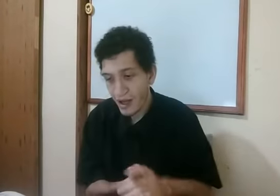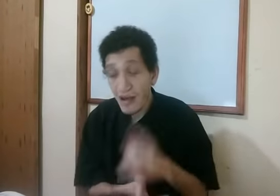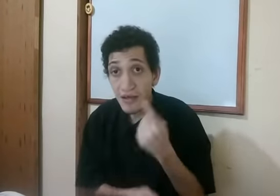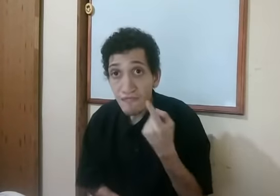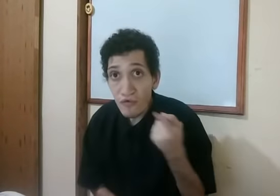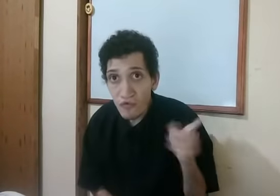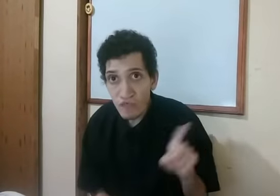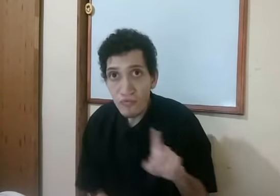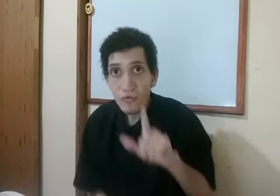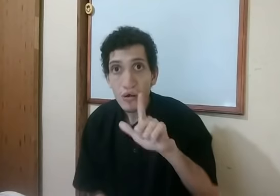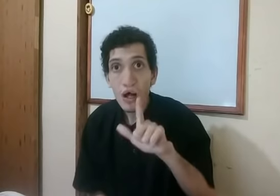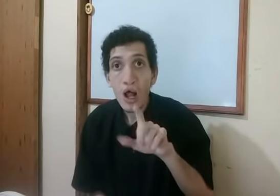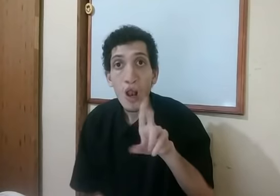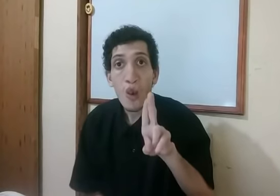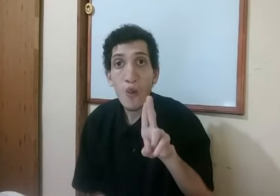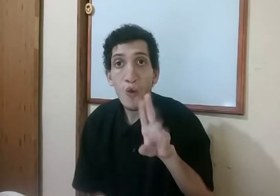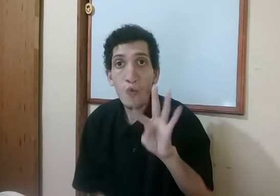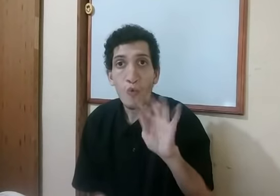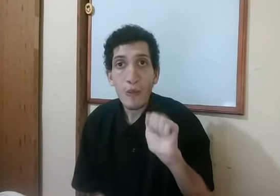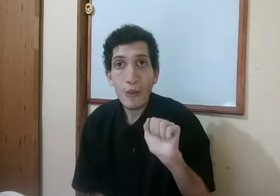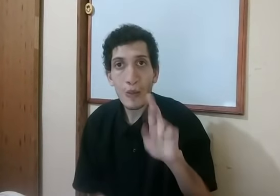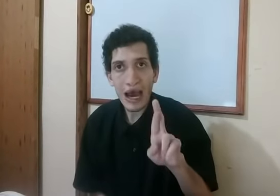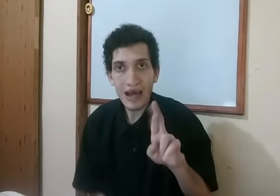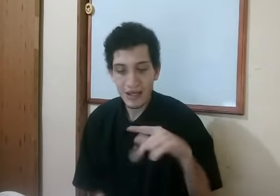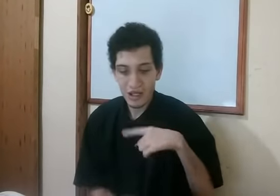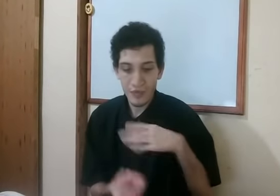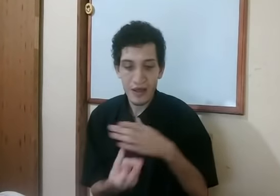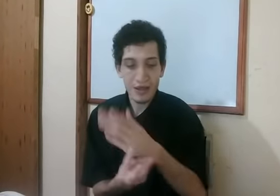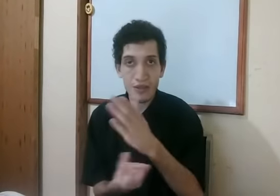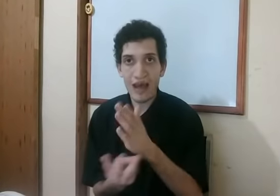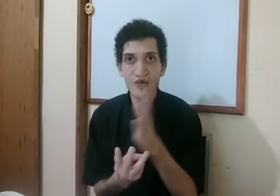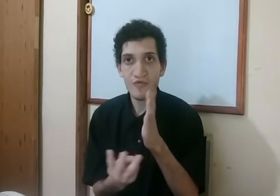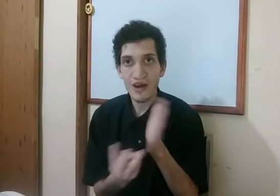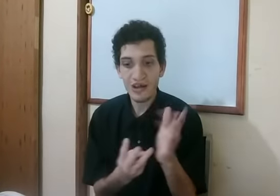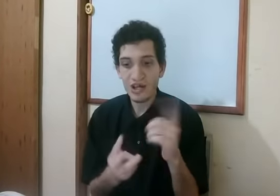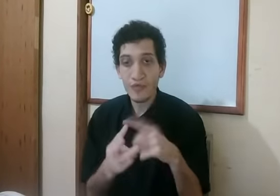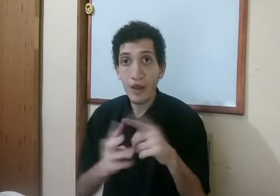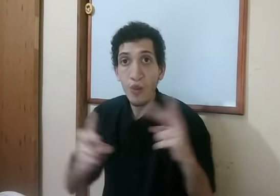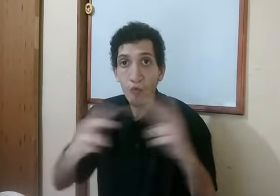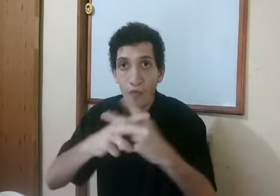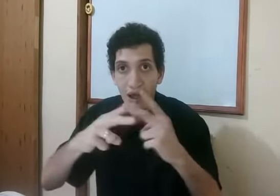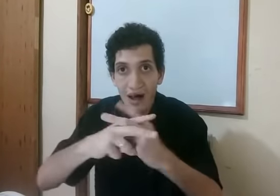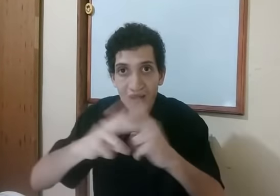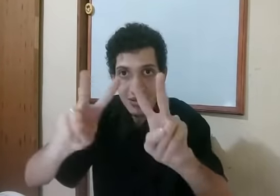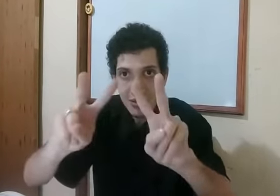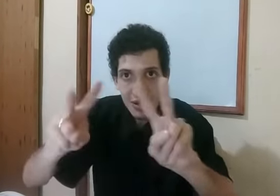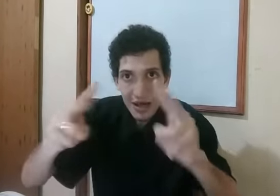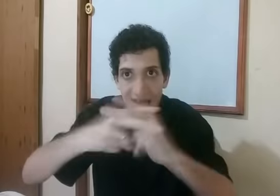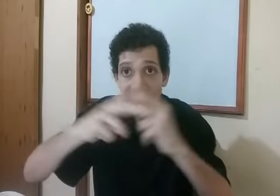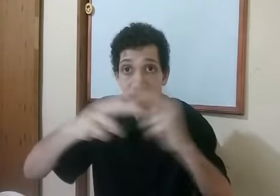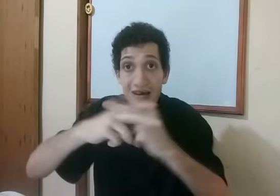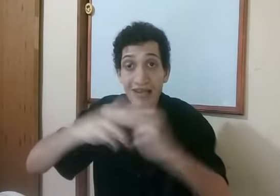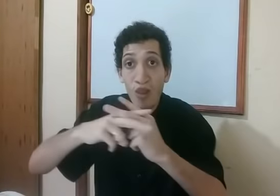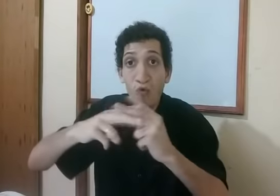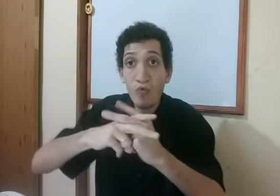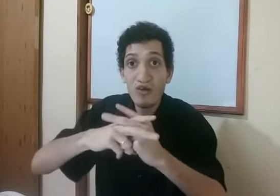E por último, lutar. E a gente tem sinais diferentes. A gente tem luta assim. E aí, assim, luta e